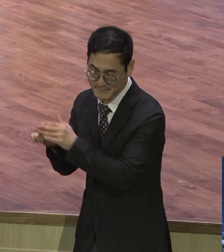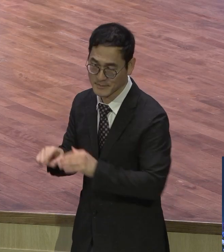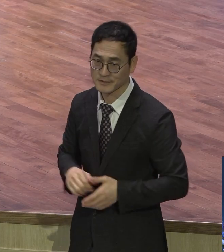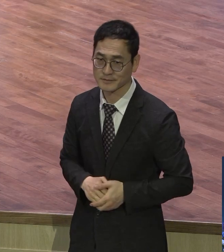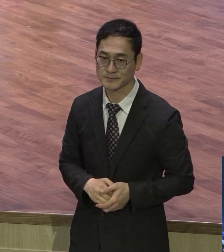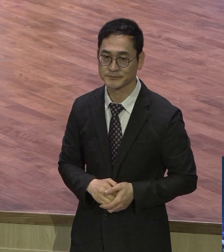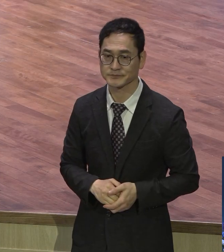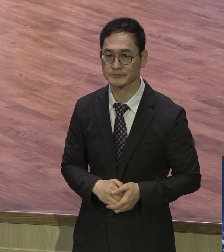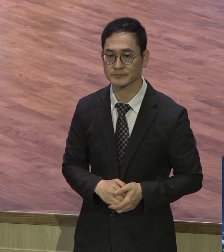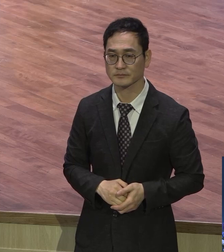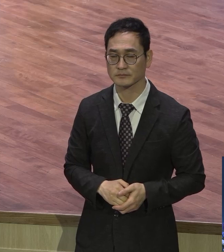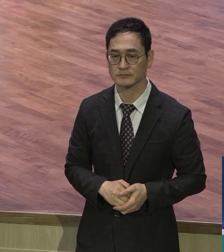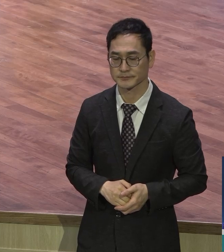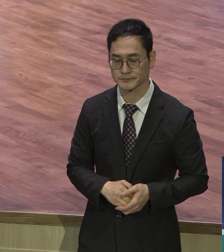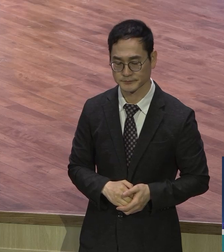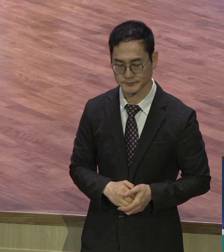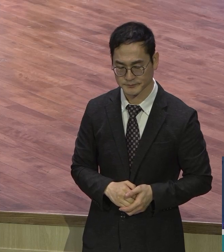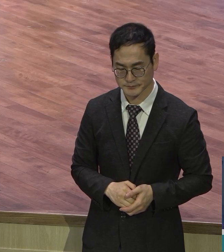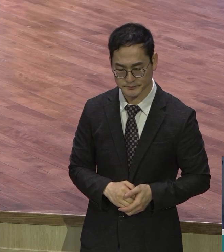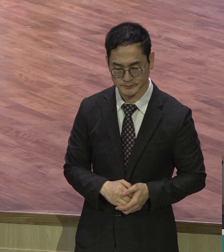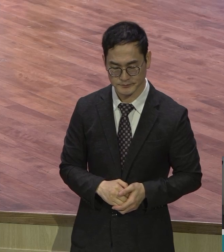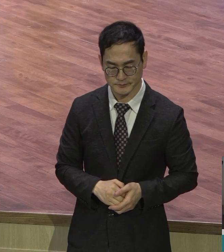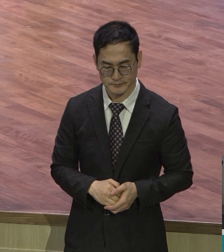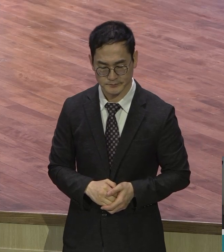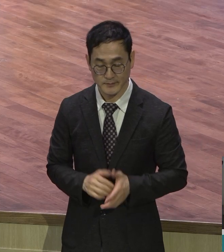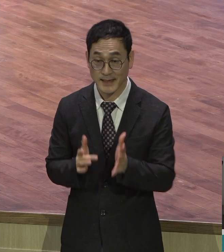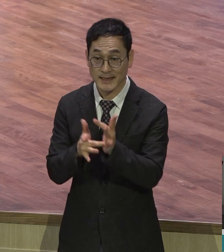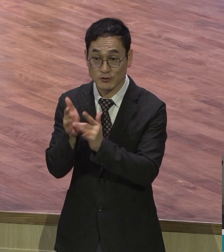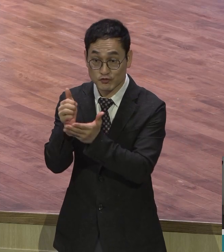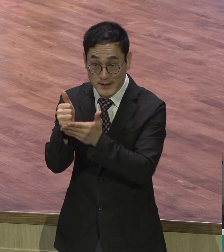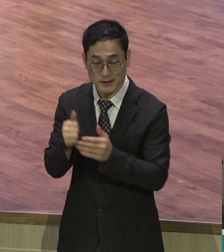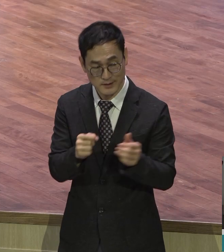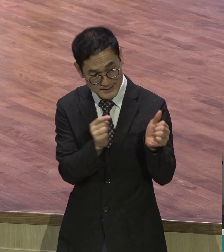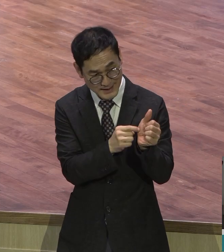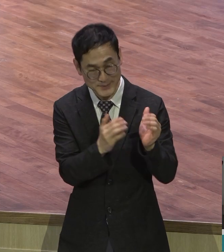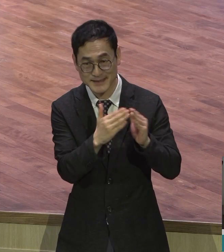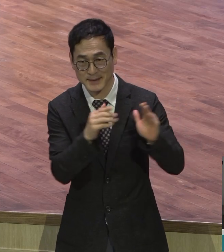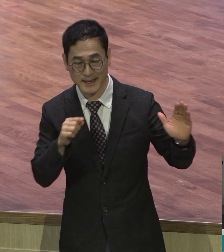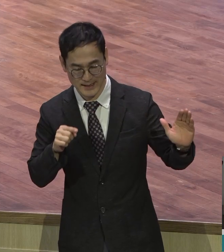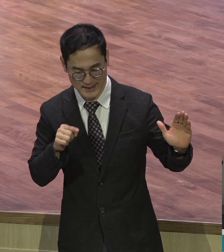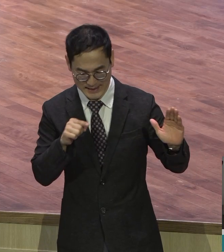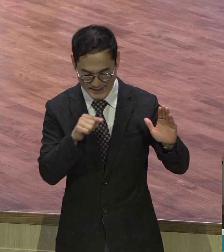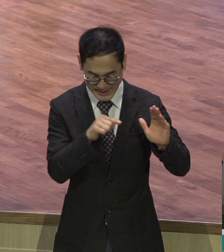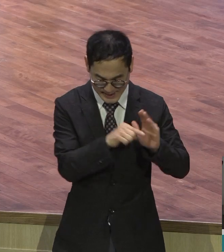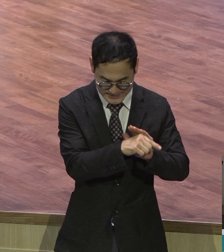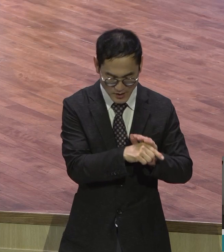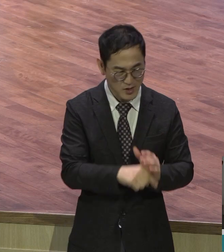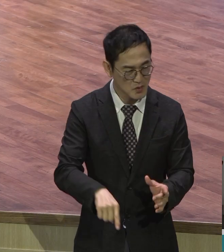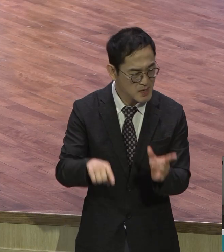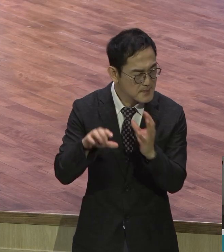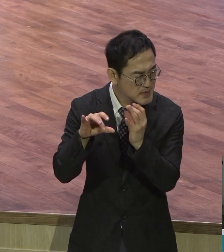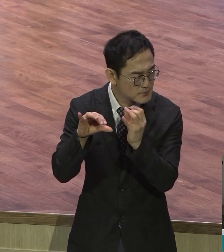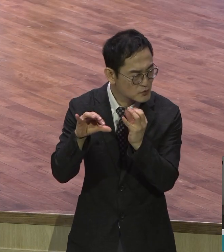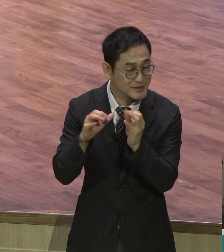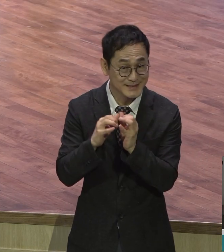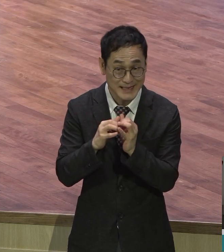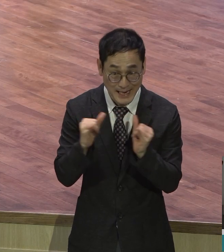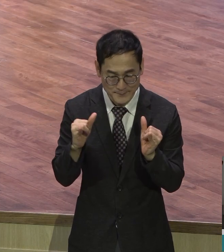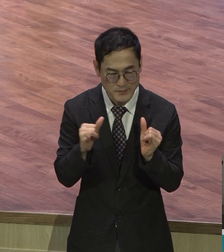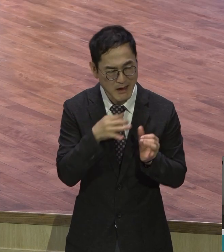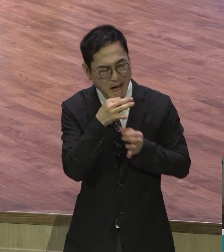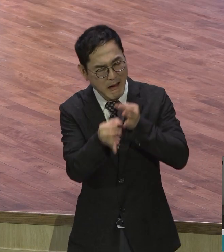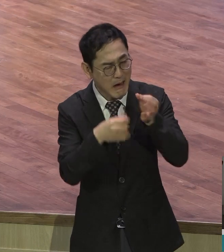자 23절 25절 봅니다. 예수께서 그 관리의 집에 가서 피리부는 자들과 떠드는 무리를